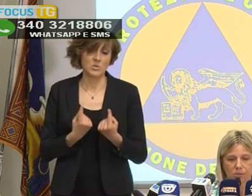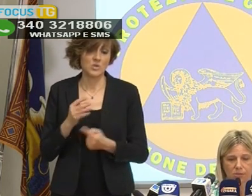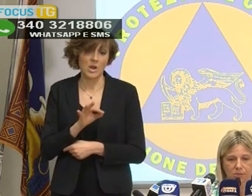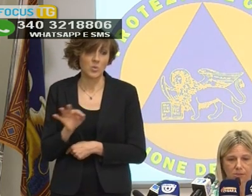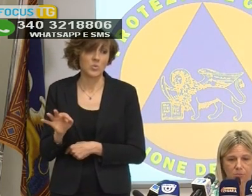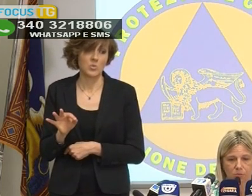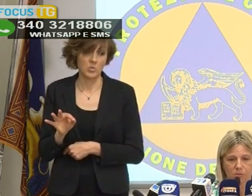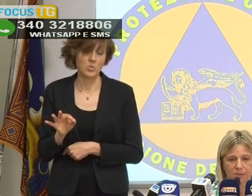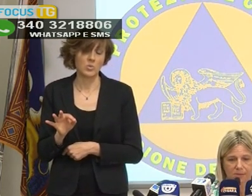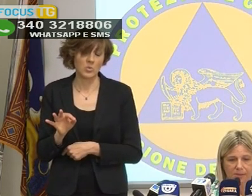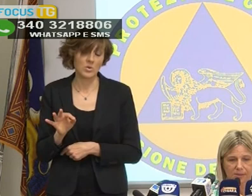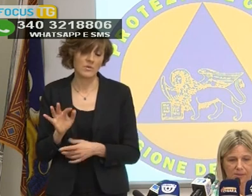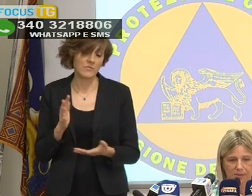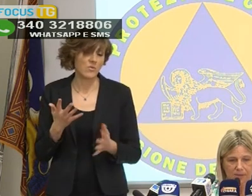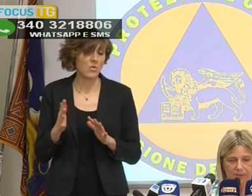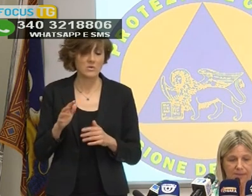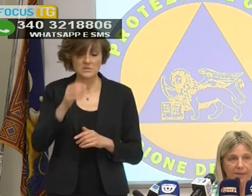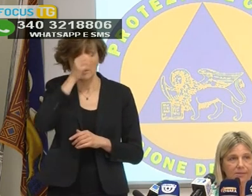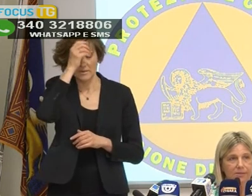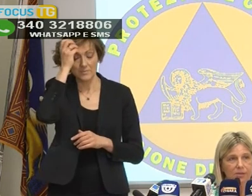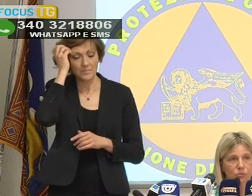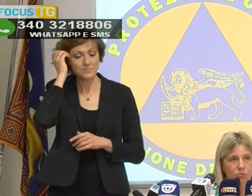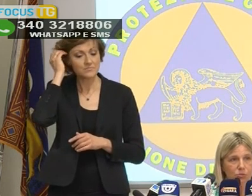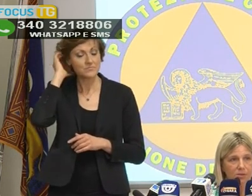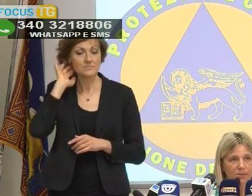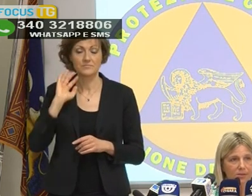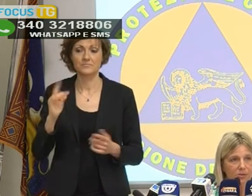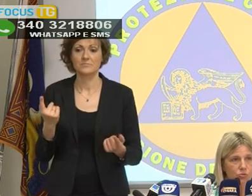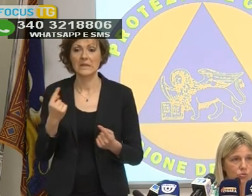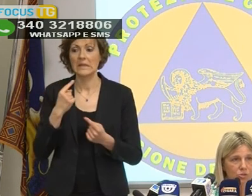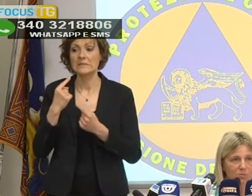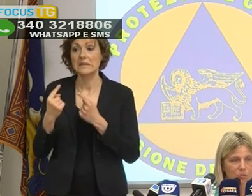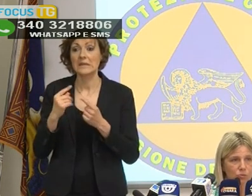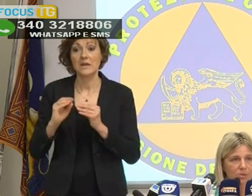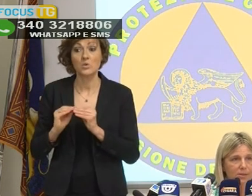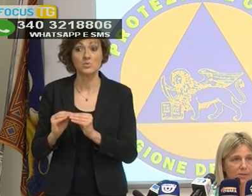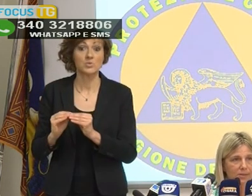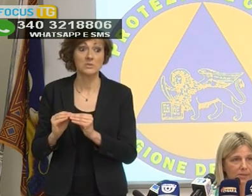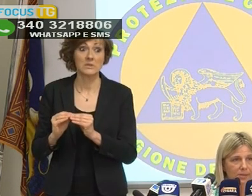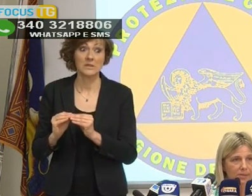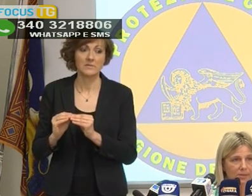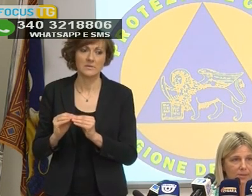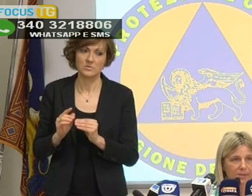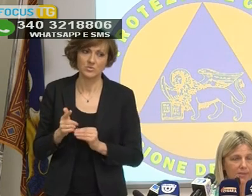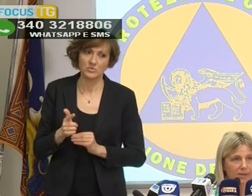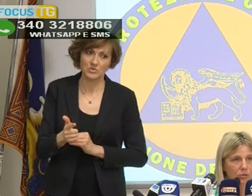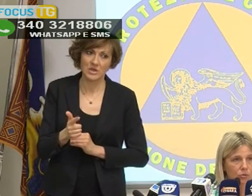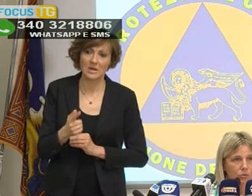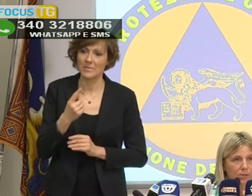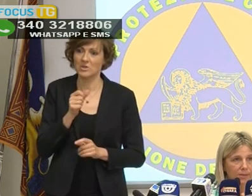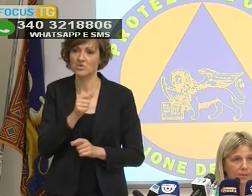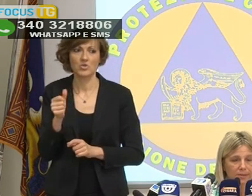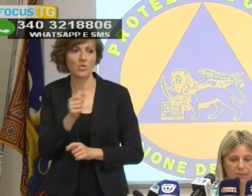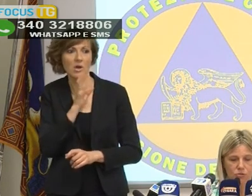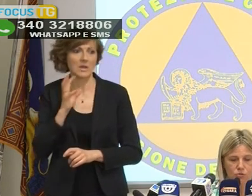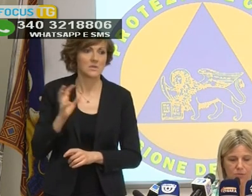in cui probabilmente la dialettica non è più una dialettica costruttiva, ma più una dialettica di attacco,